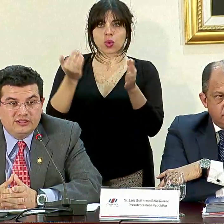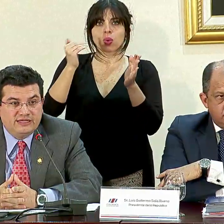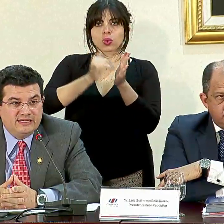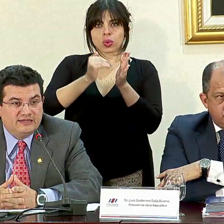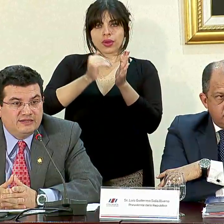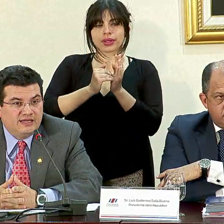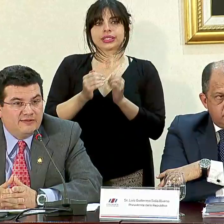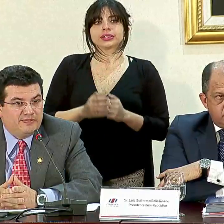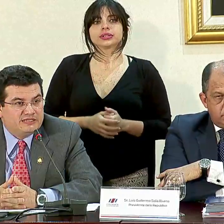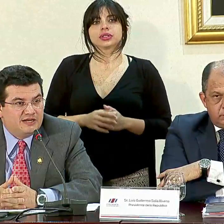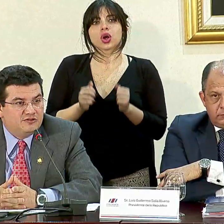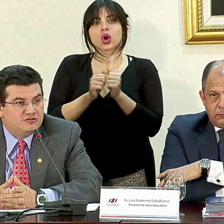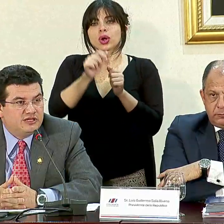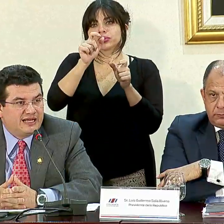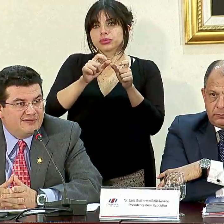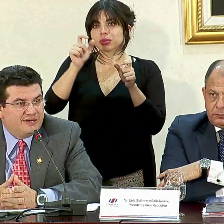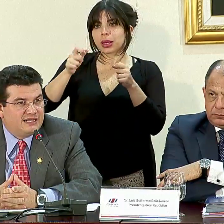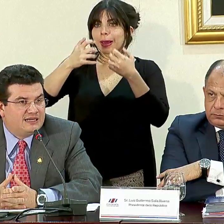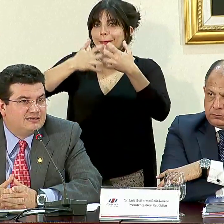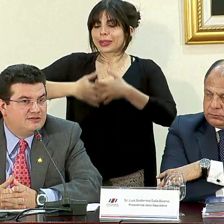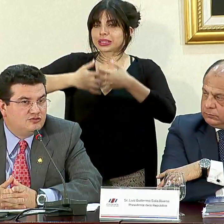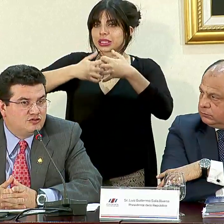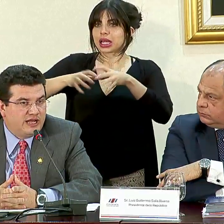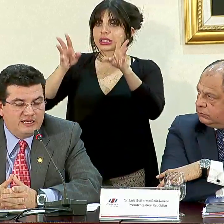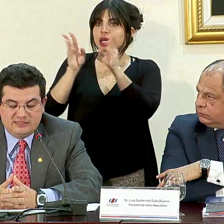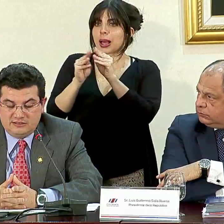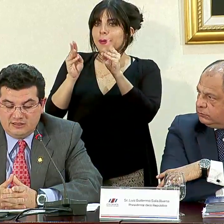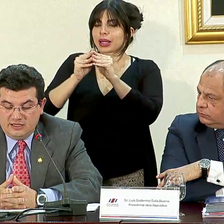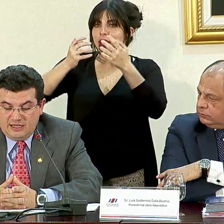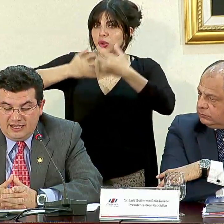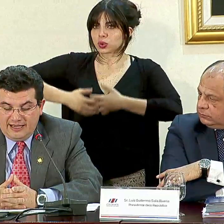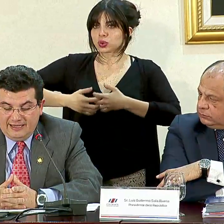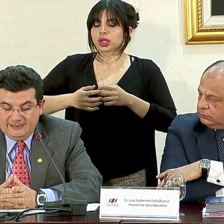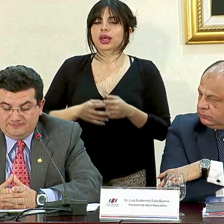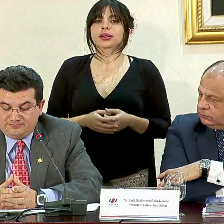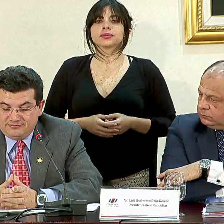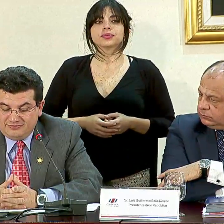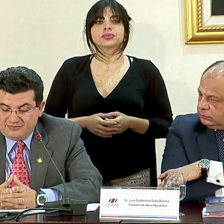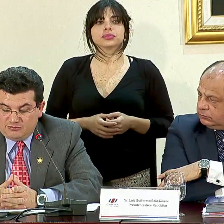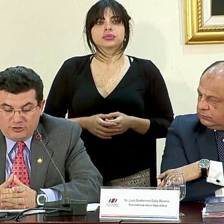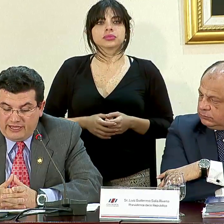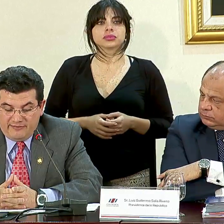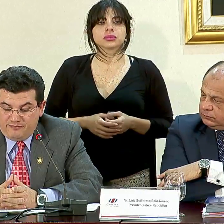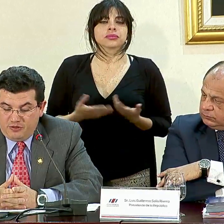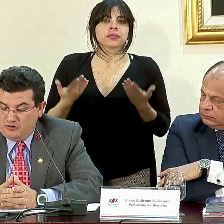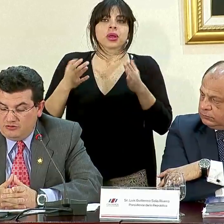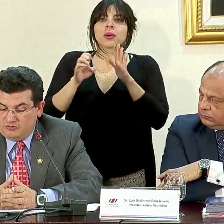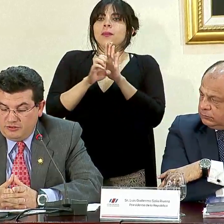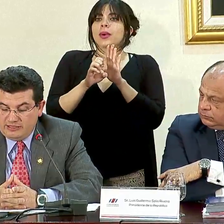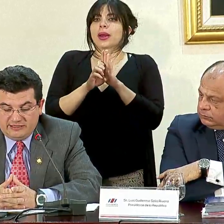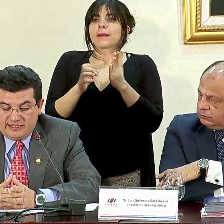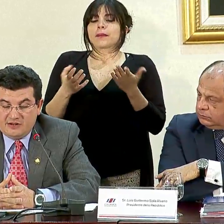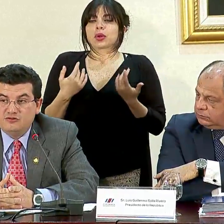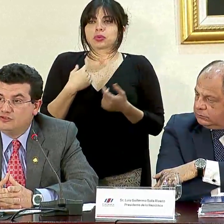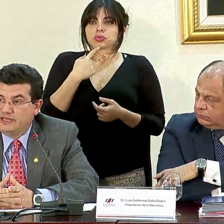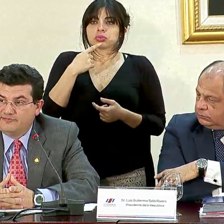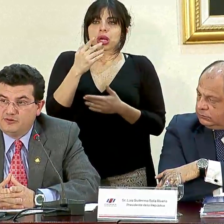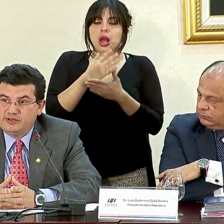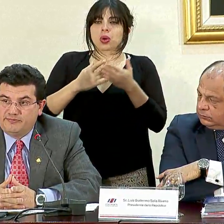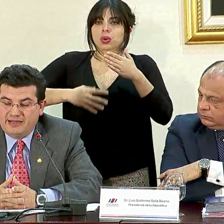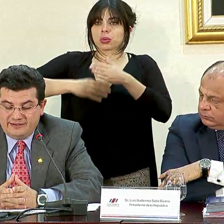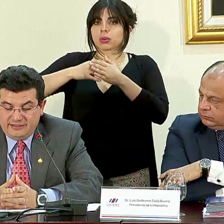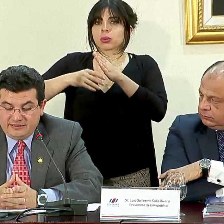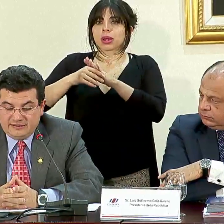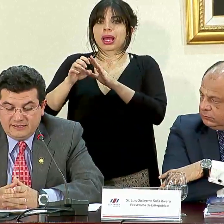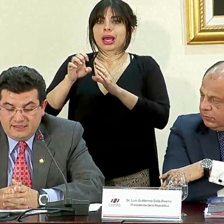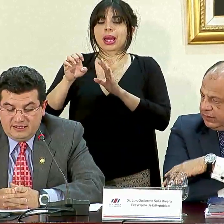con empresarios de cámaras e industriales. Por ejemplo, voy a citar algunos ejemplos